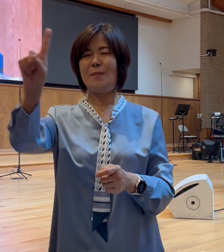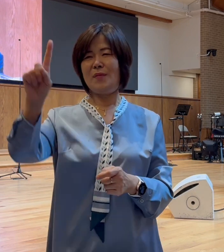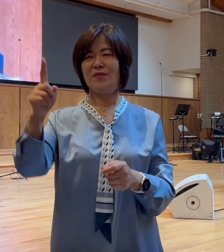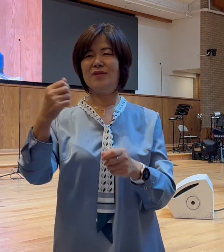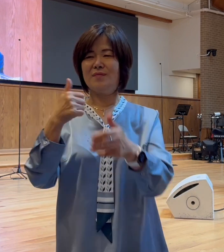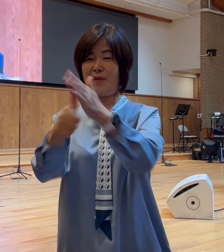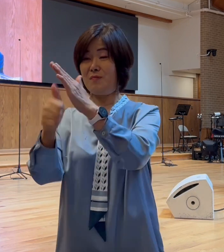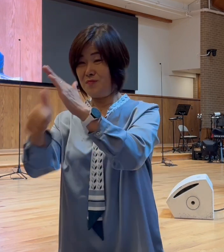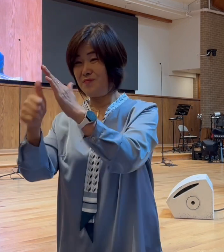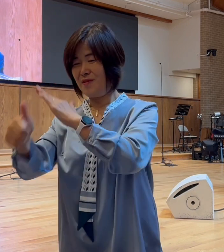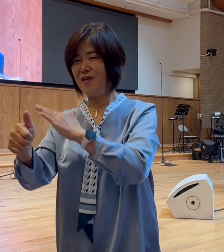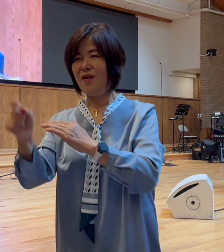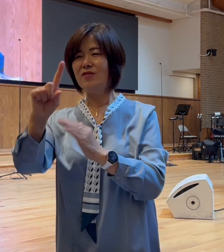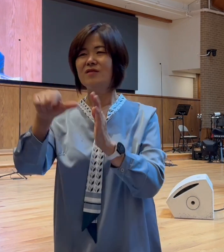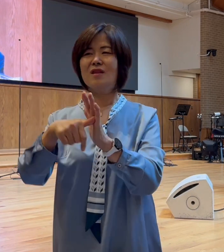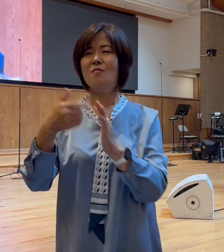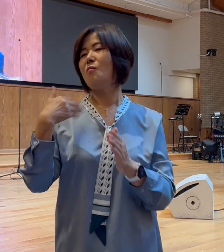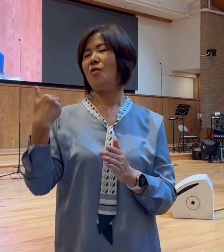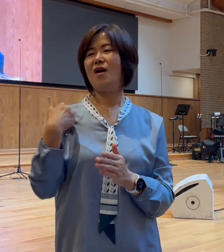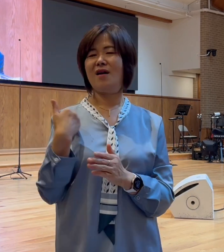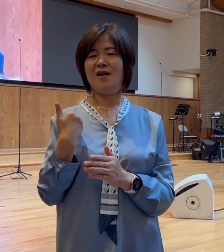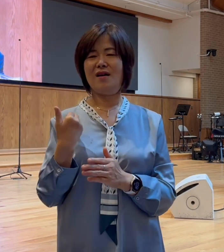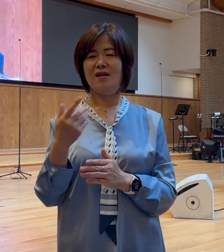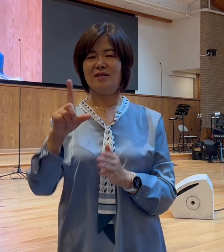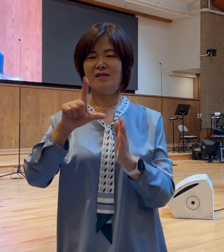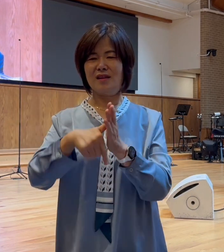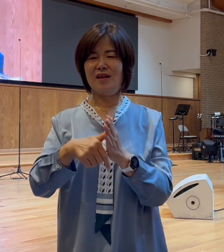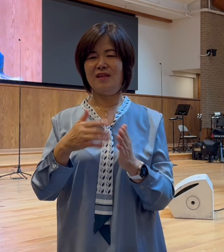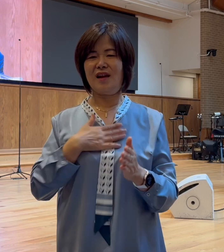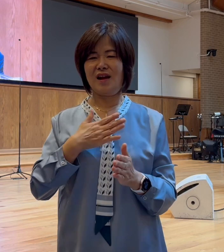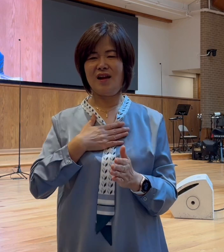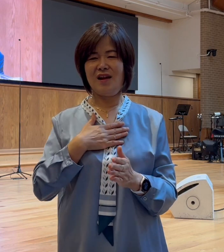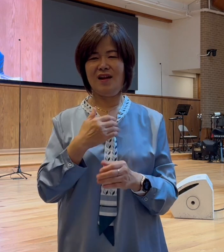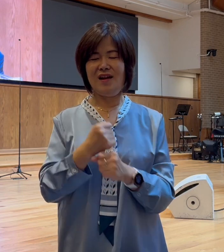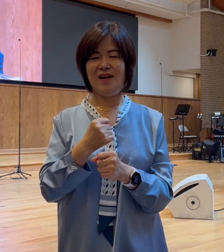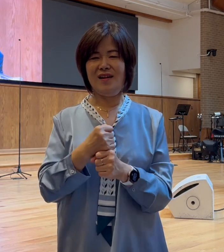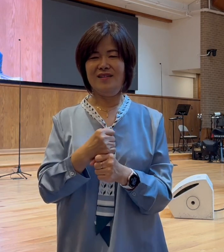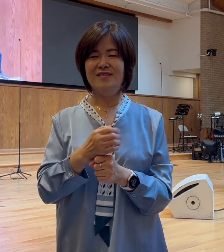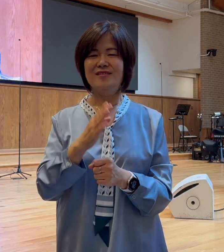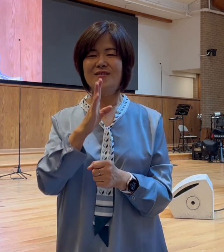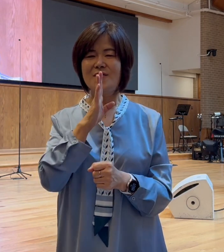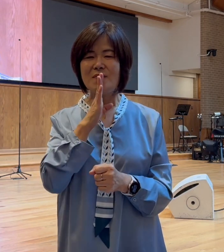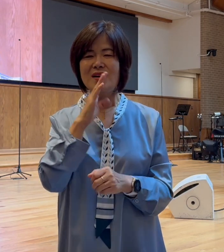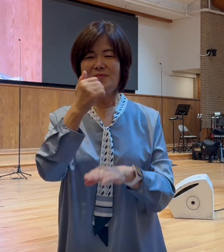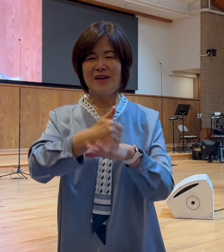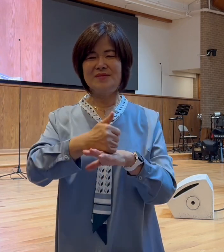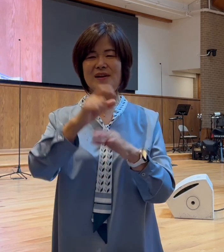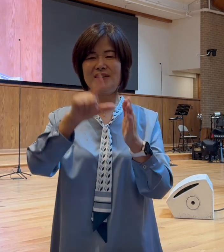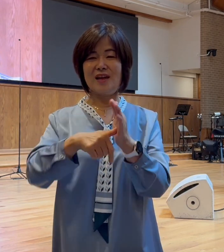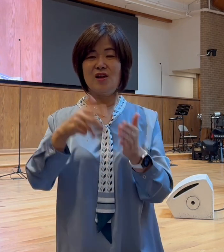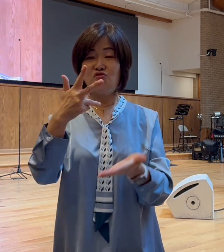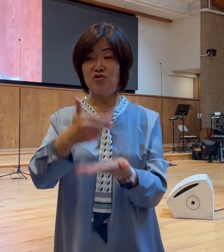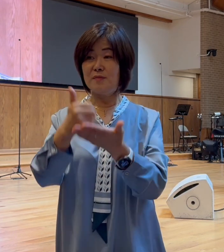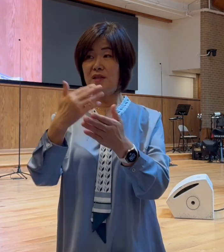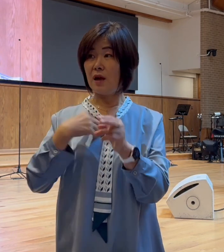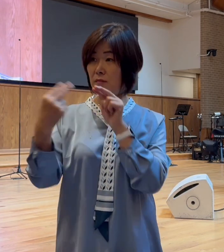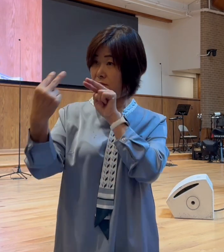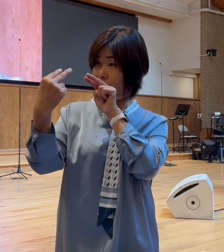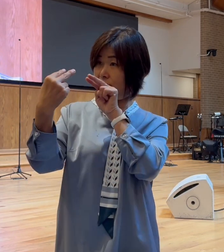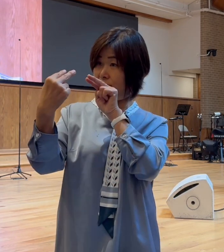갔습니다. 어떤 때는 못 알아봅니다. 그 순간 제가 주님을 맞는 그 마지막 순간에 주님이 한참